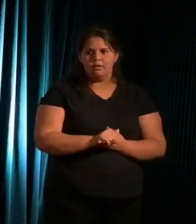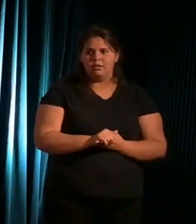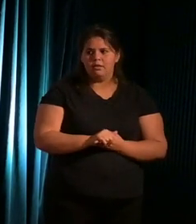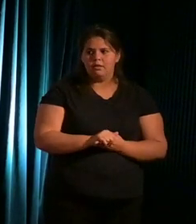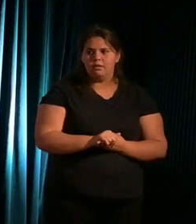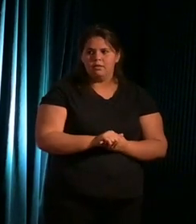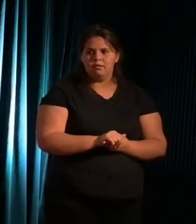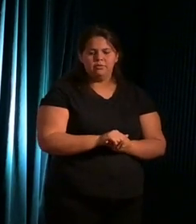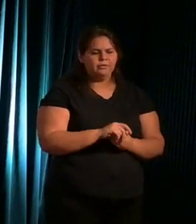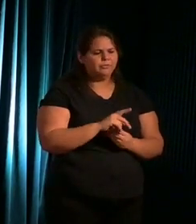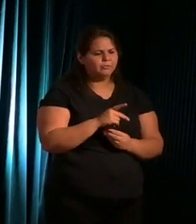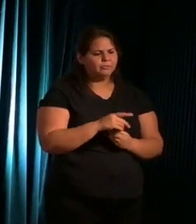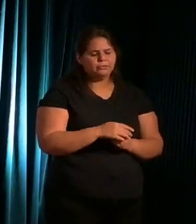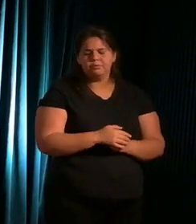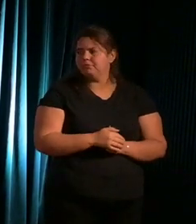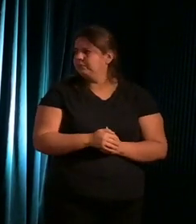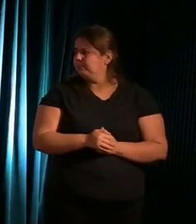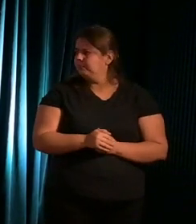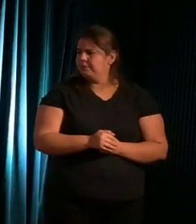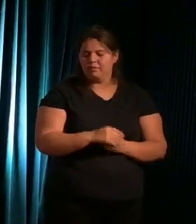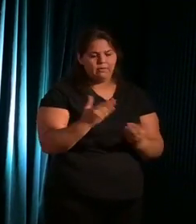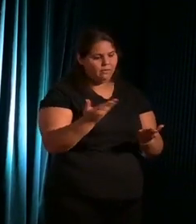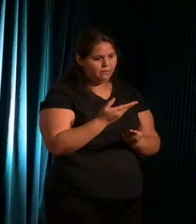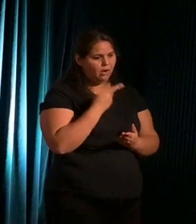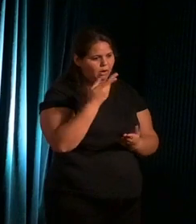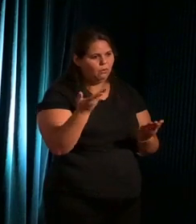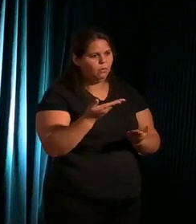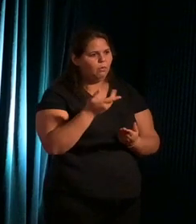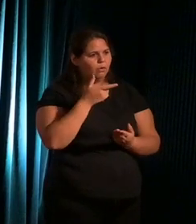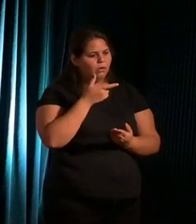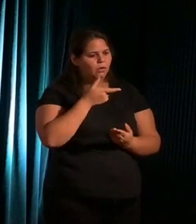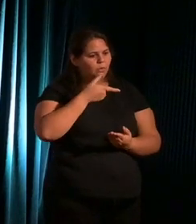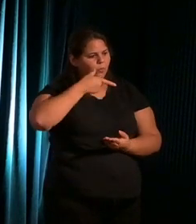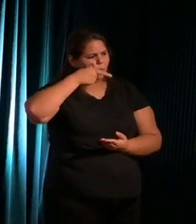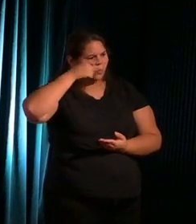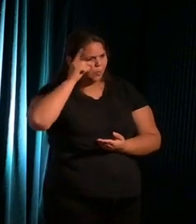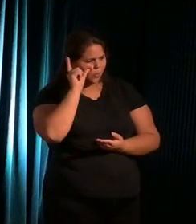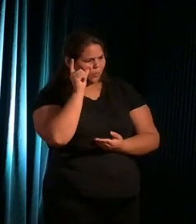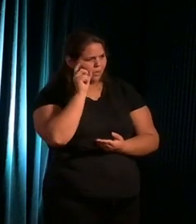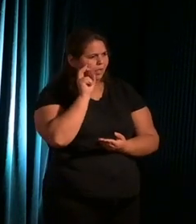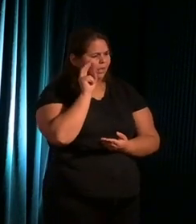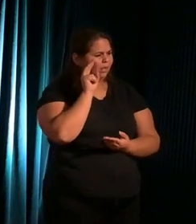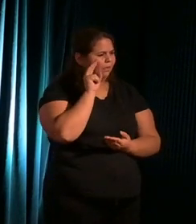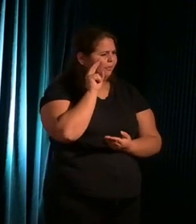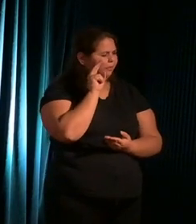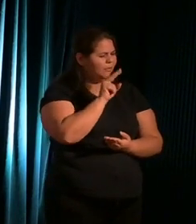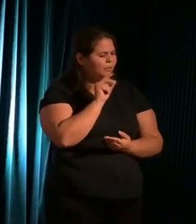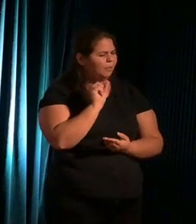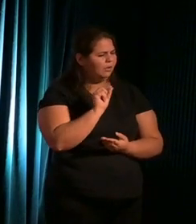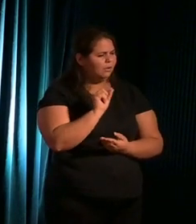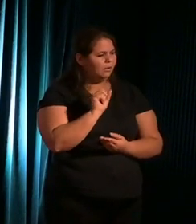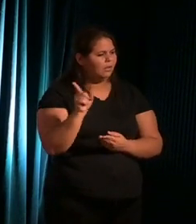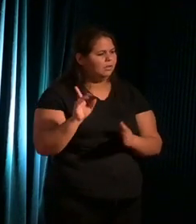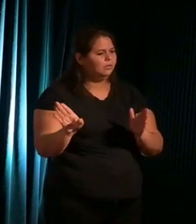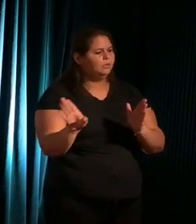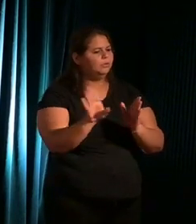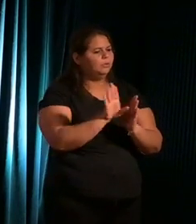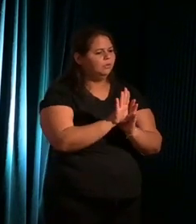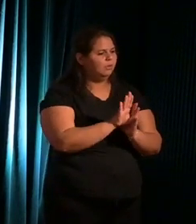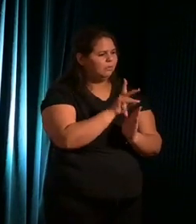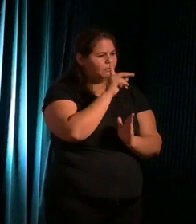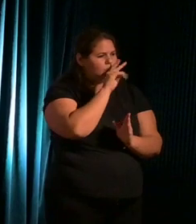nessa exaltação dessa exposição, quando ontem eu me revi chegando e